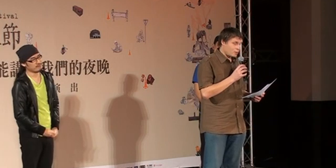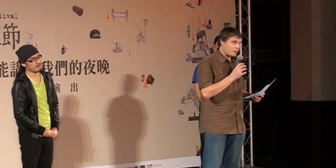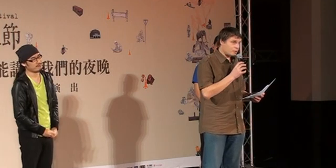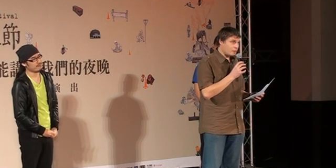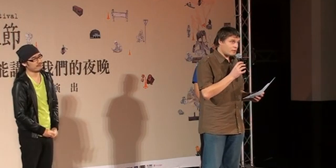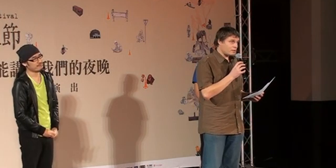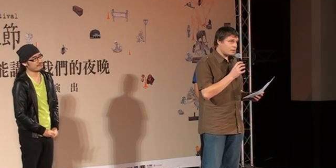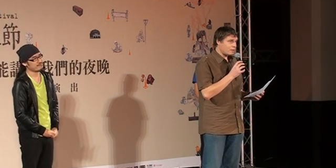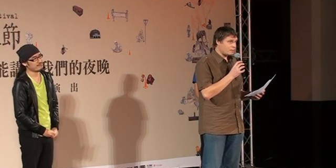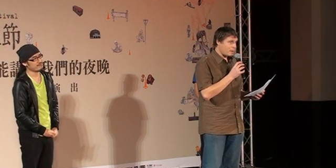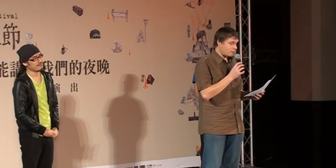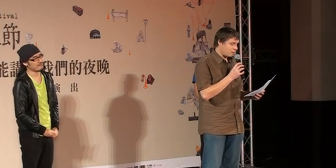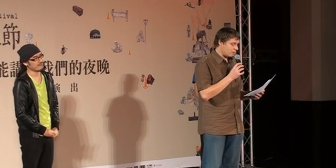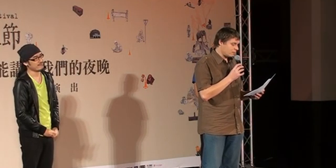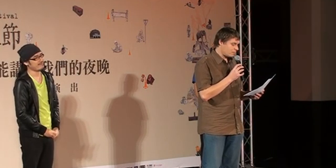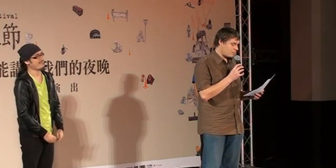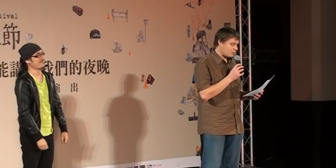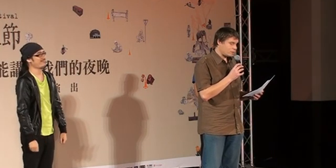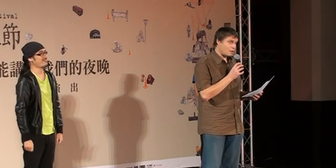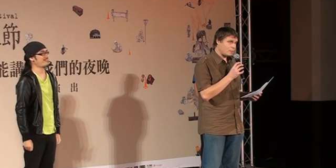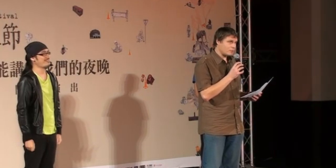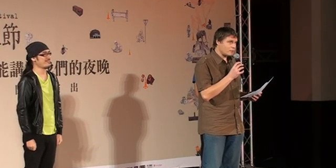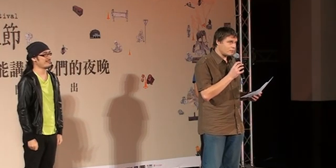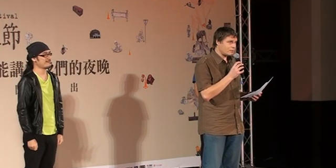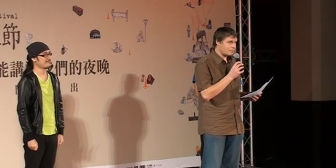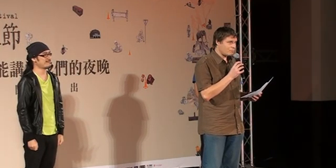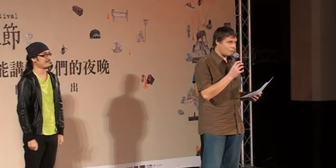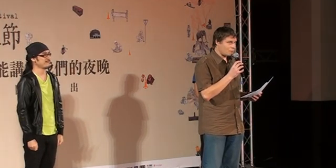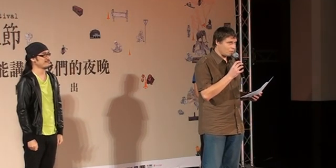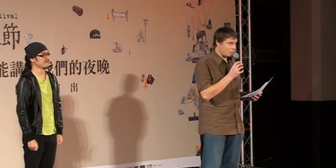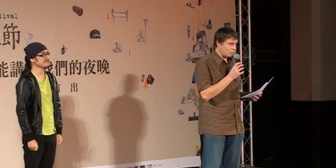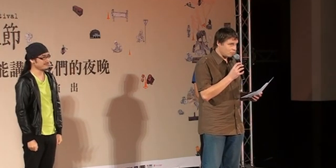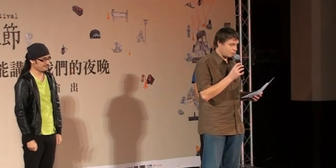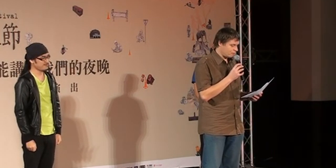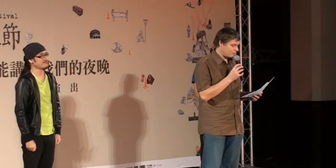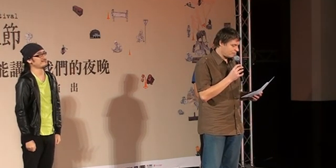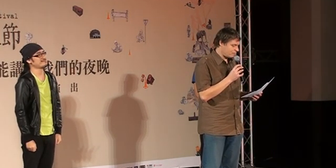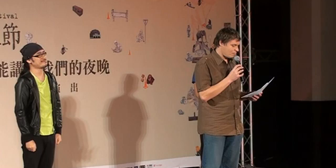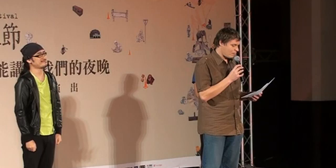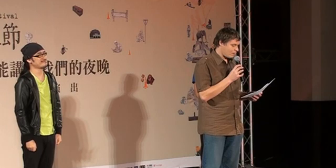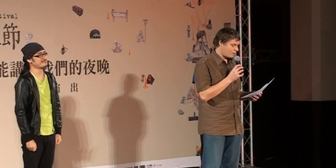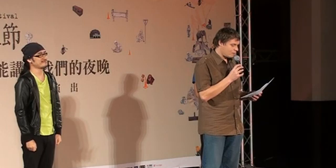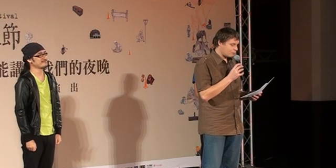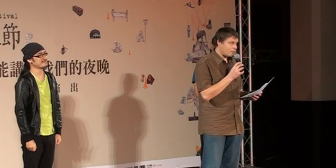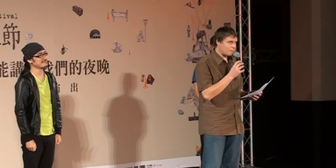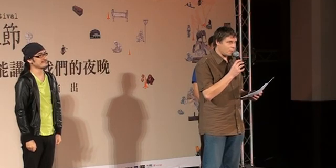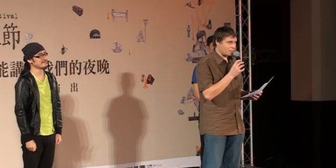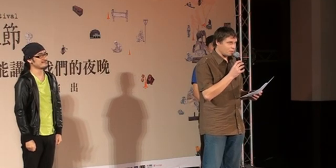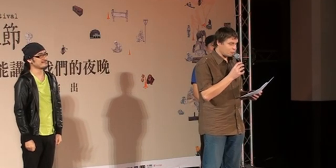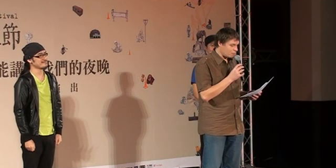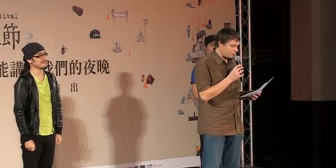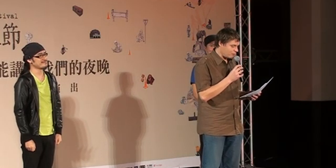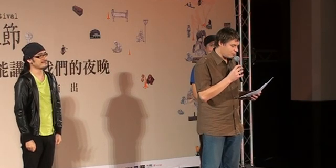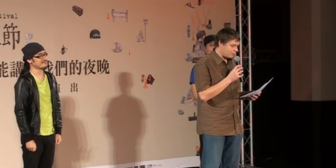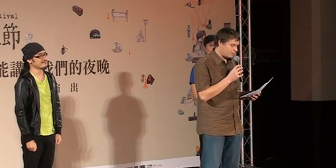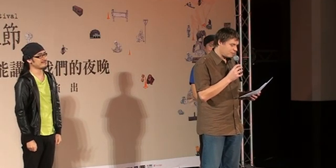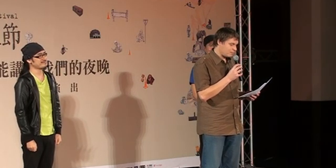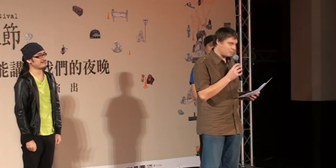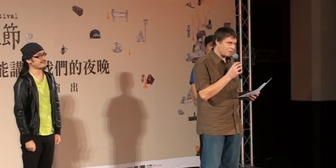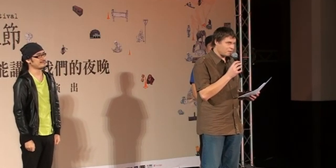Kui astun edasi, märkan, saavastes on augud. Sealt paistavad sokid, mille